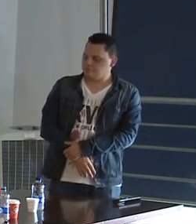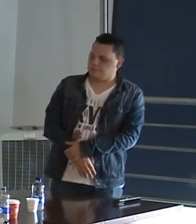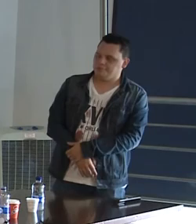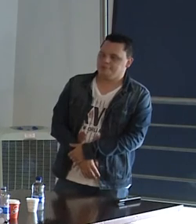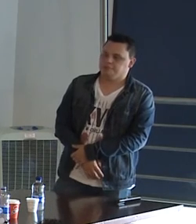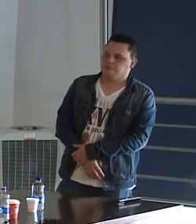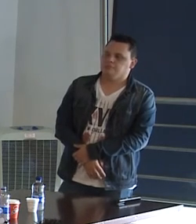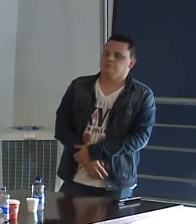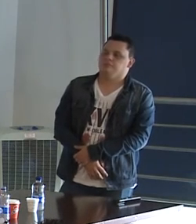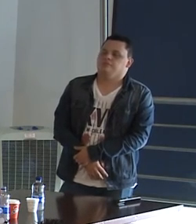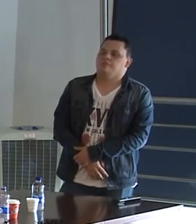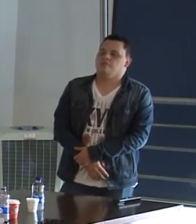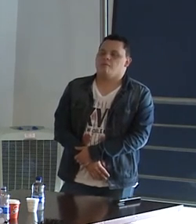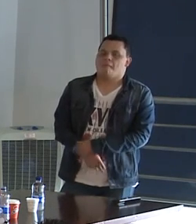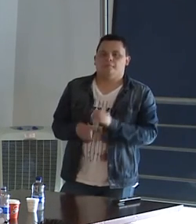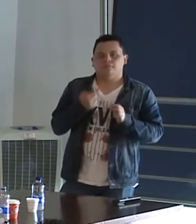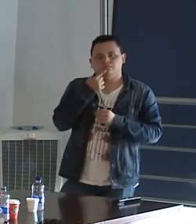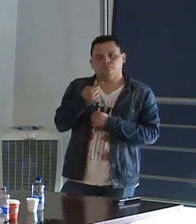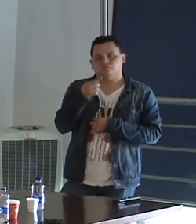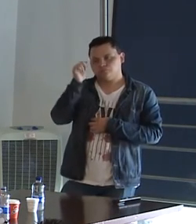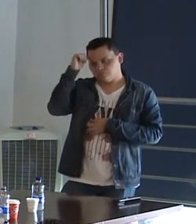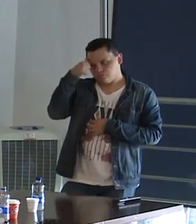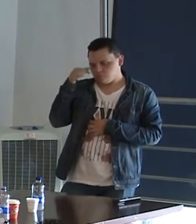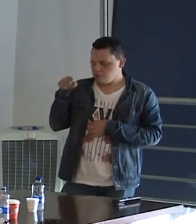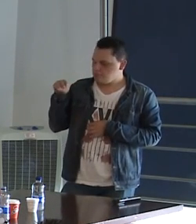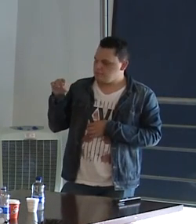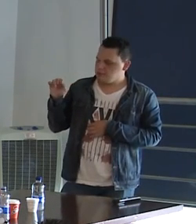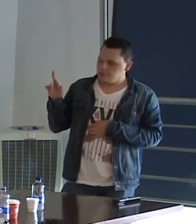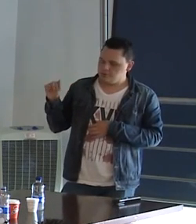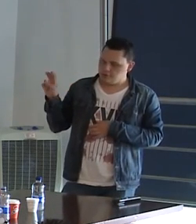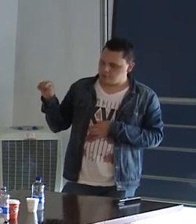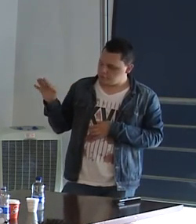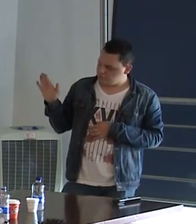Digo que, recordando a Miriam Zúñiga,